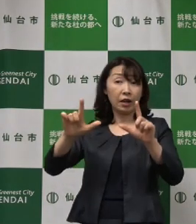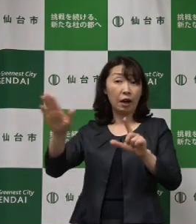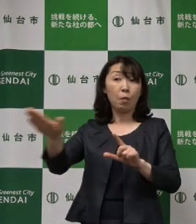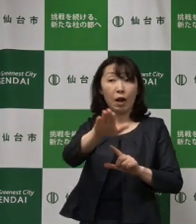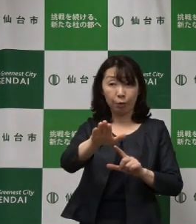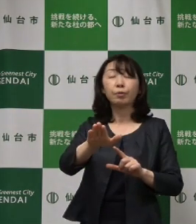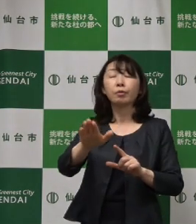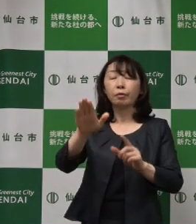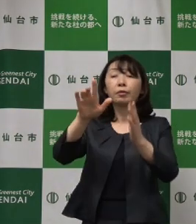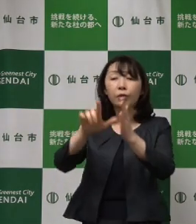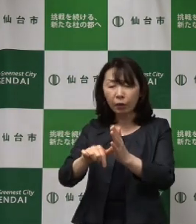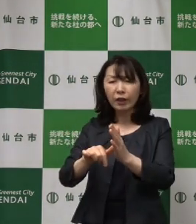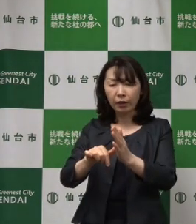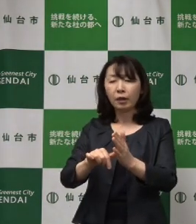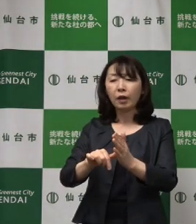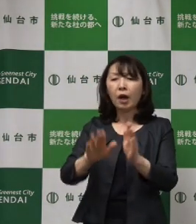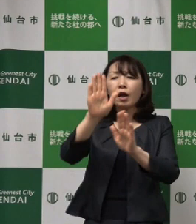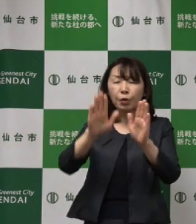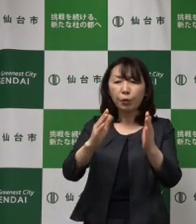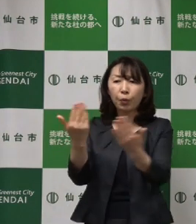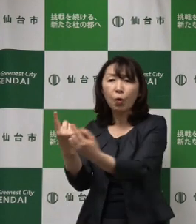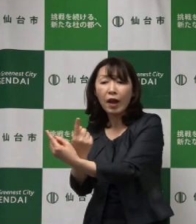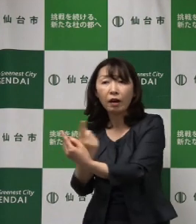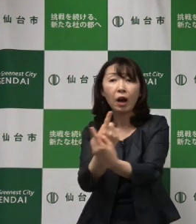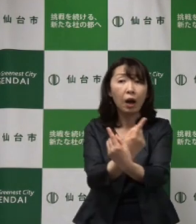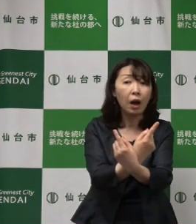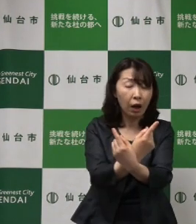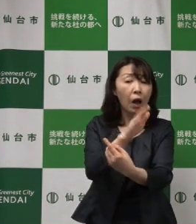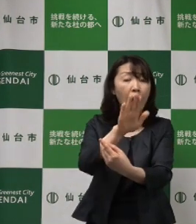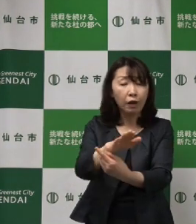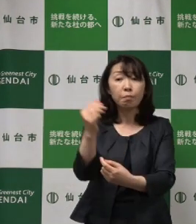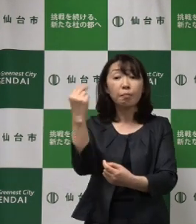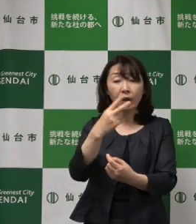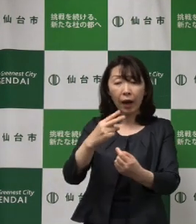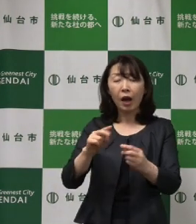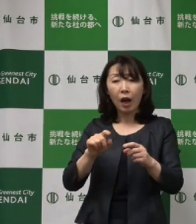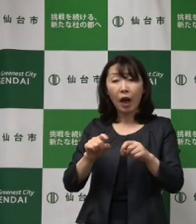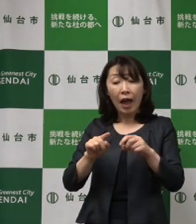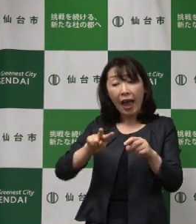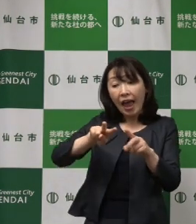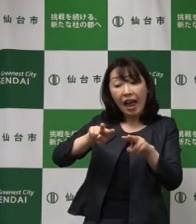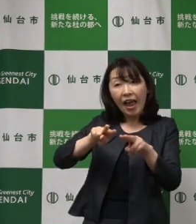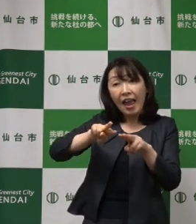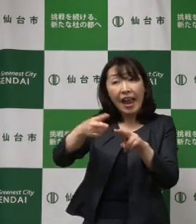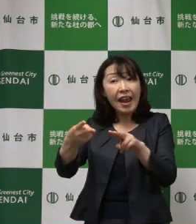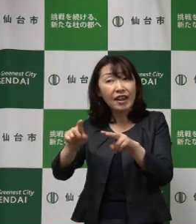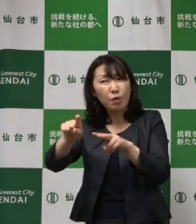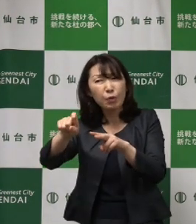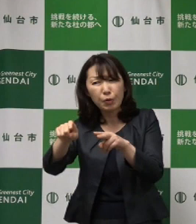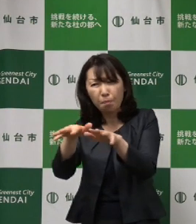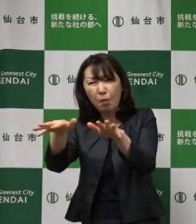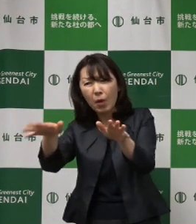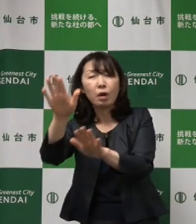変化などもございます。変異株についてもいろいろ報じられているところでもございますし、国民の皆様方の中には